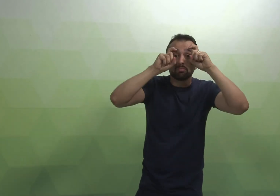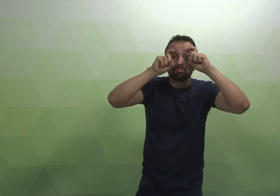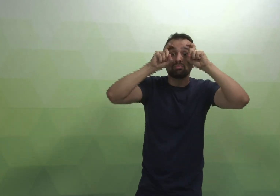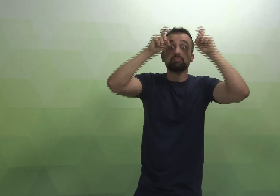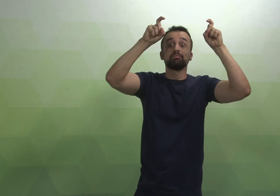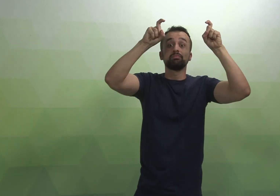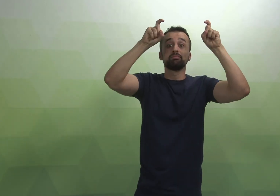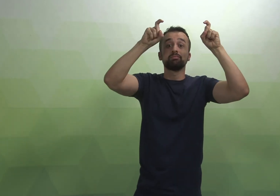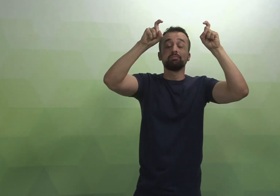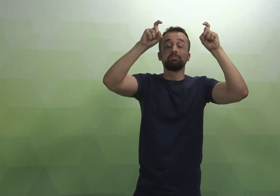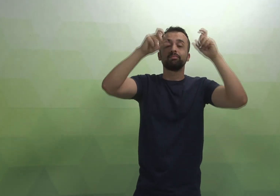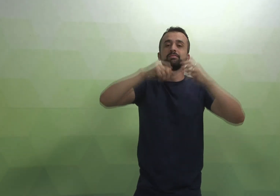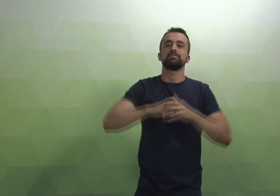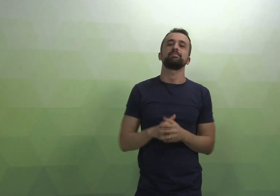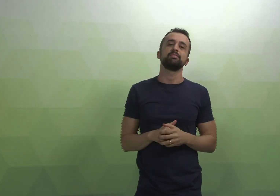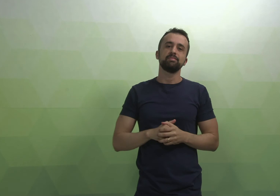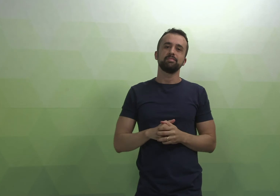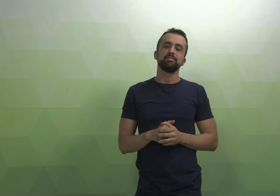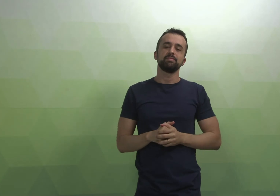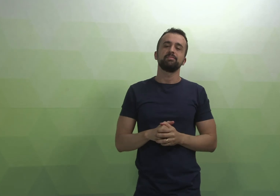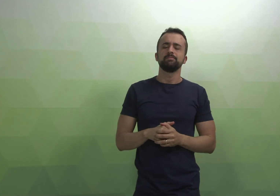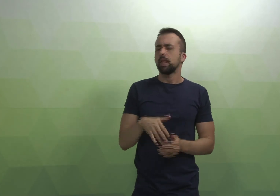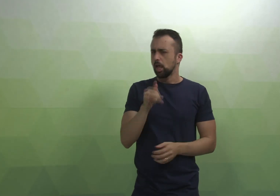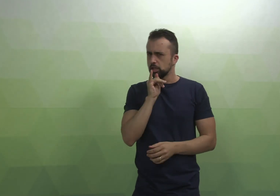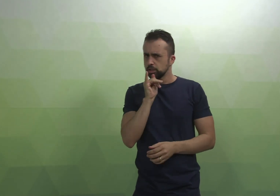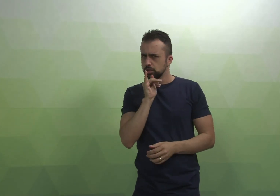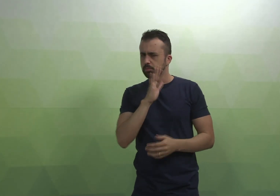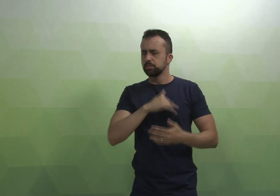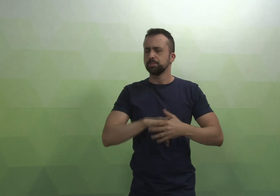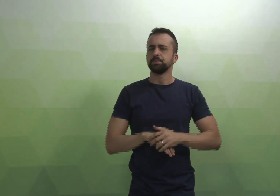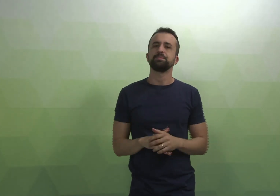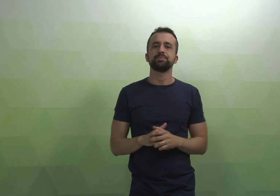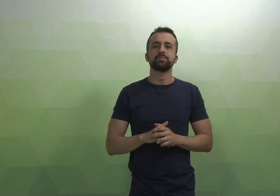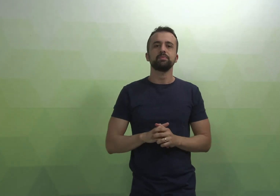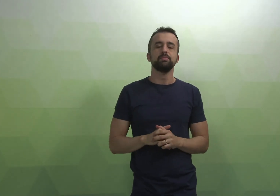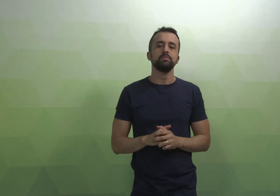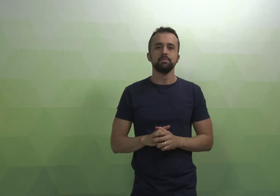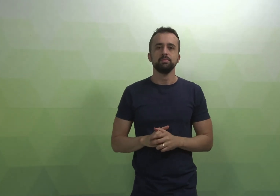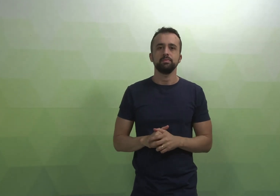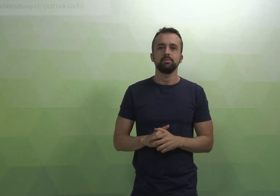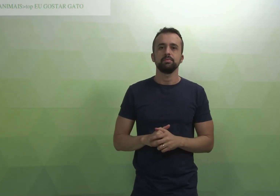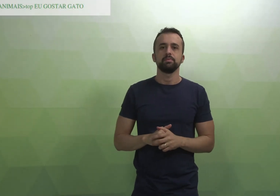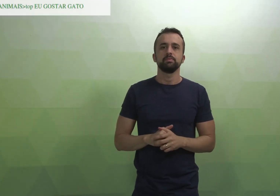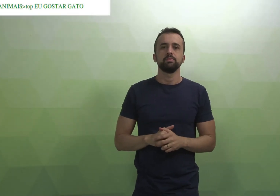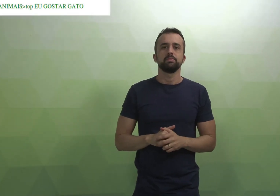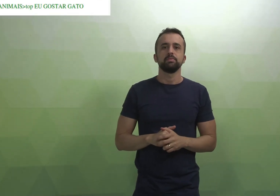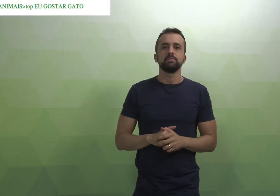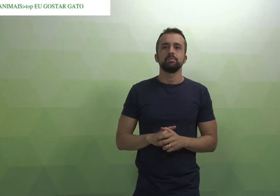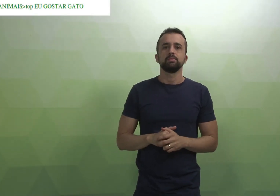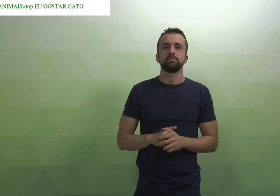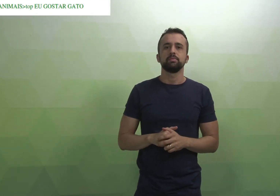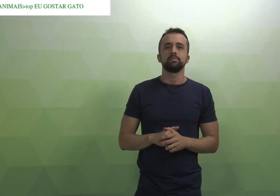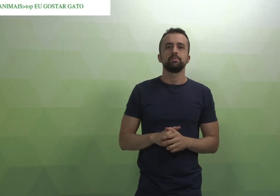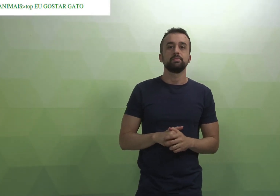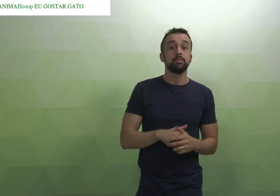como uma expressão facial, elevação das sobrancelhas. Vejam um exemplo.